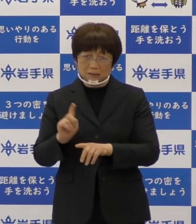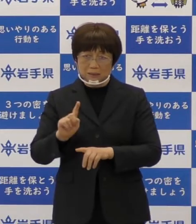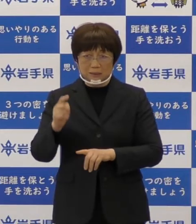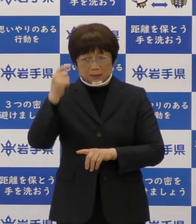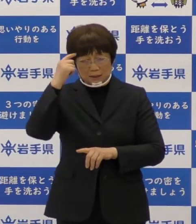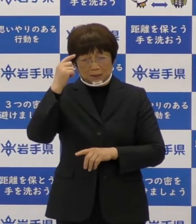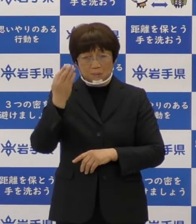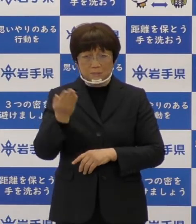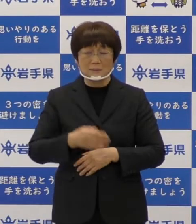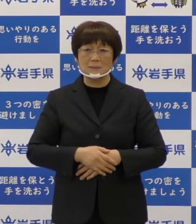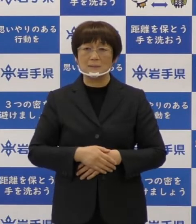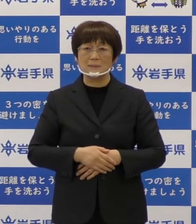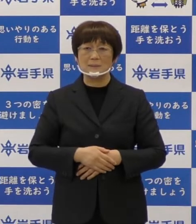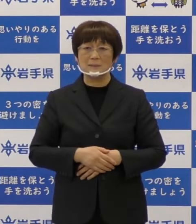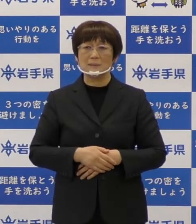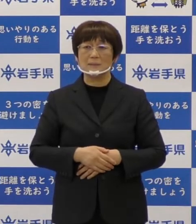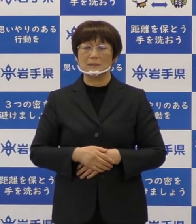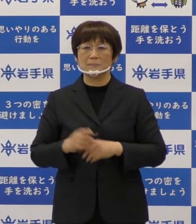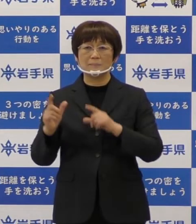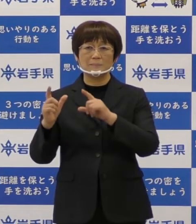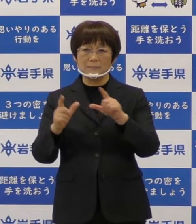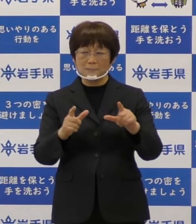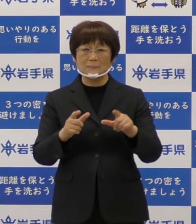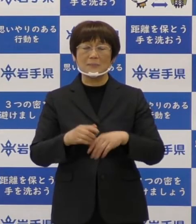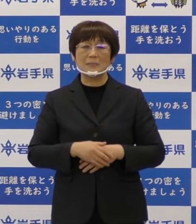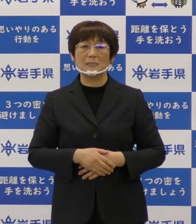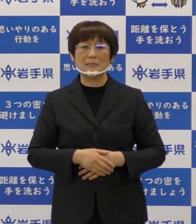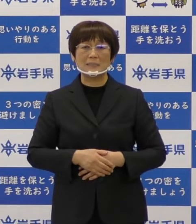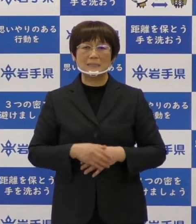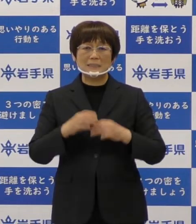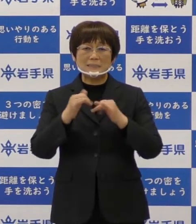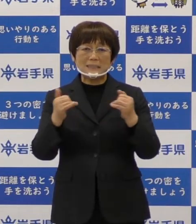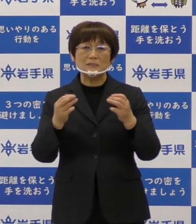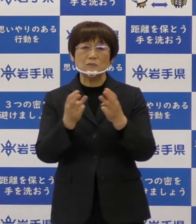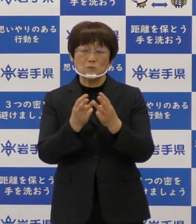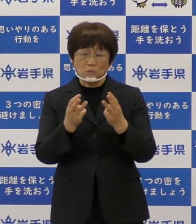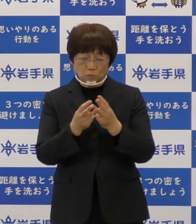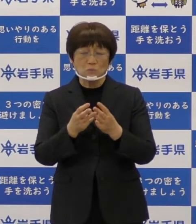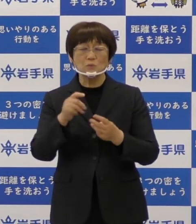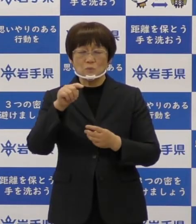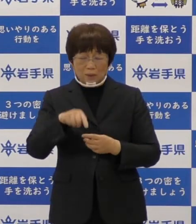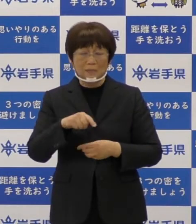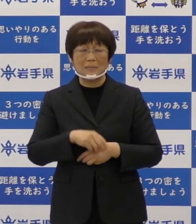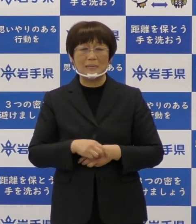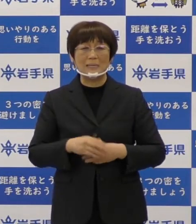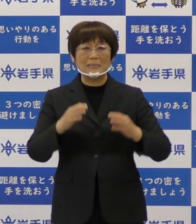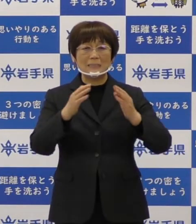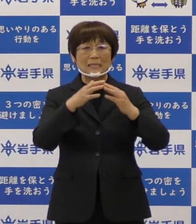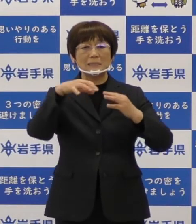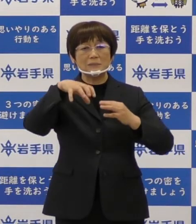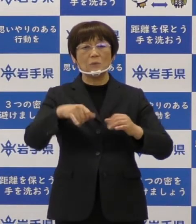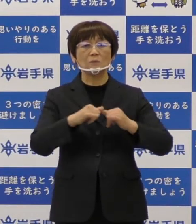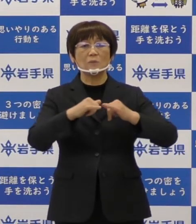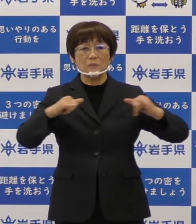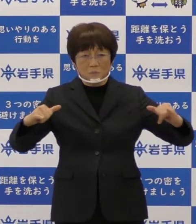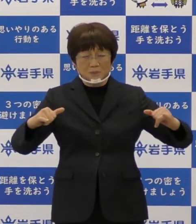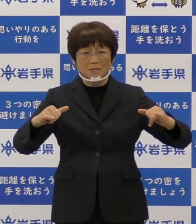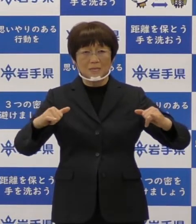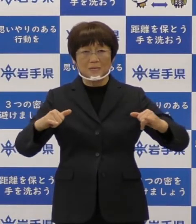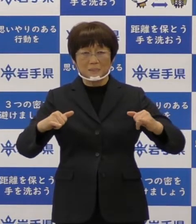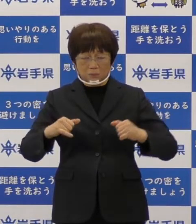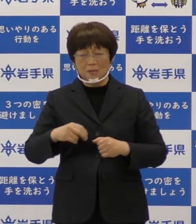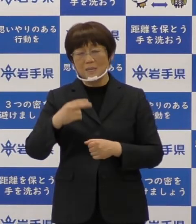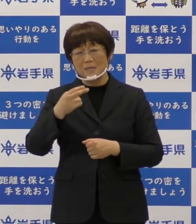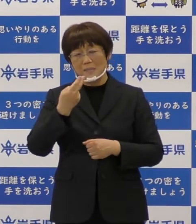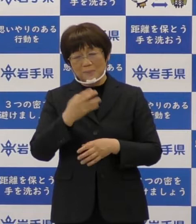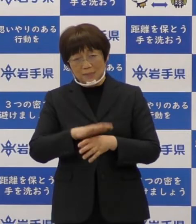がそれはさっきこう大人数の説明でやったように、会場やそこの室内や、そしてその中の衣装を使う